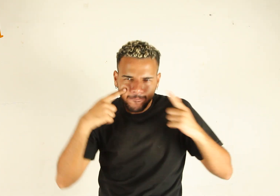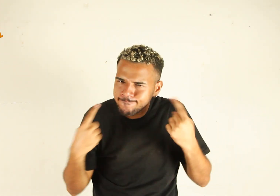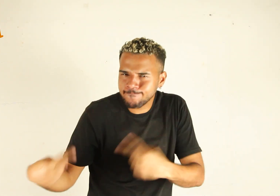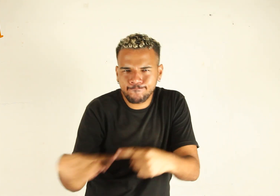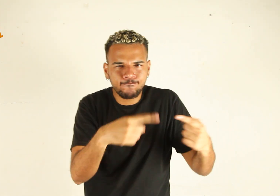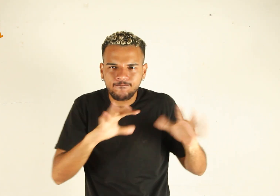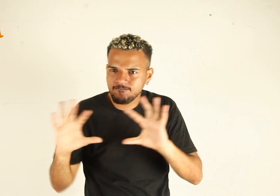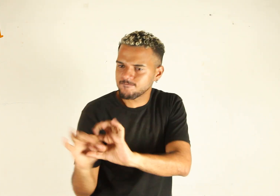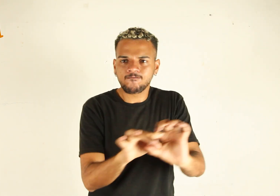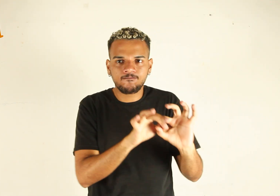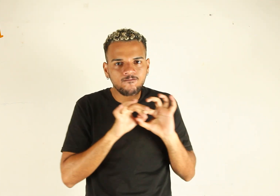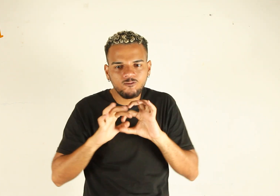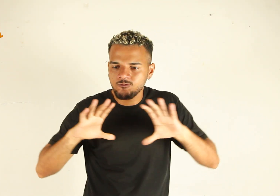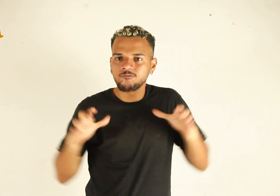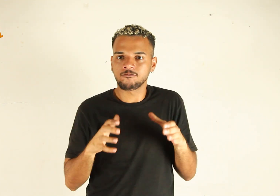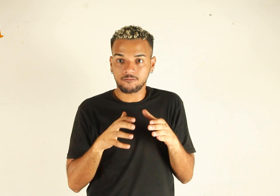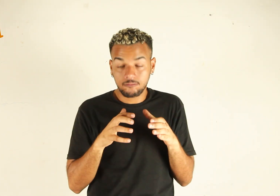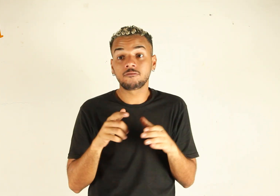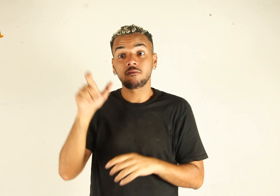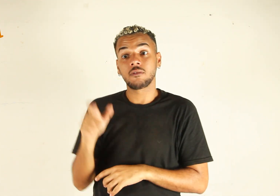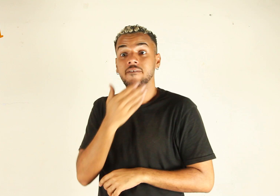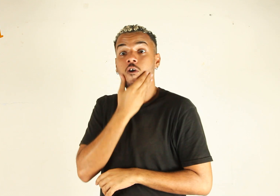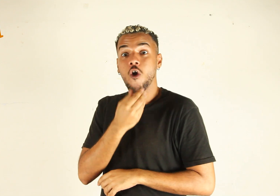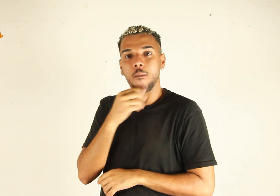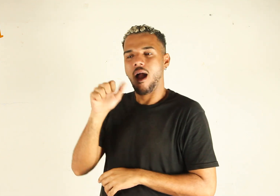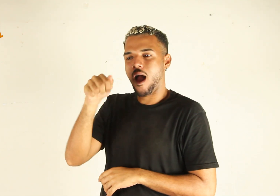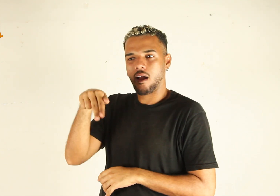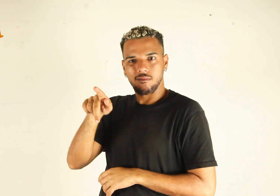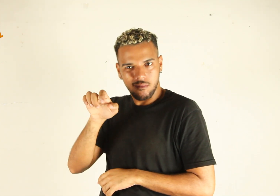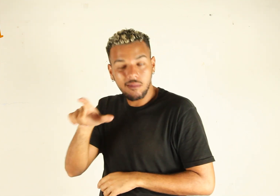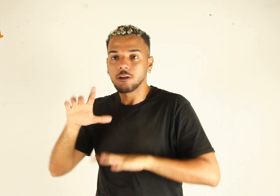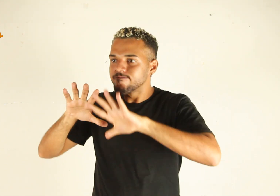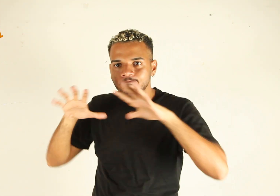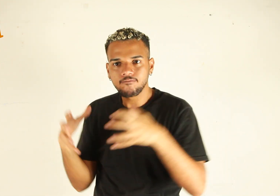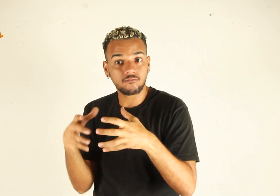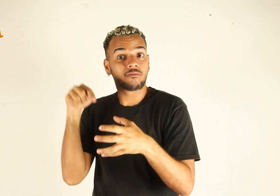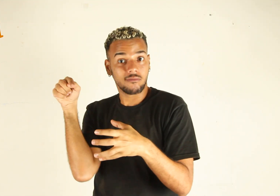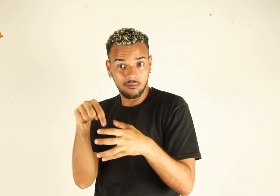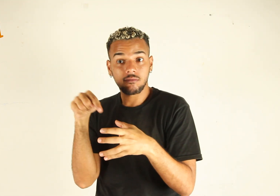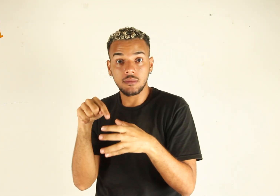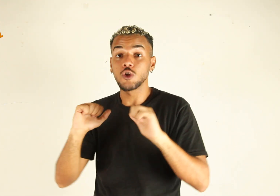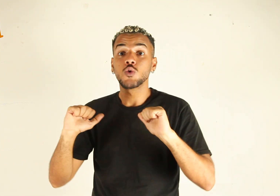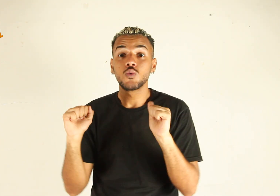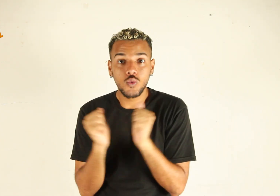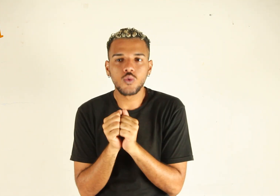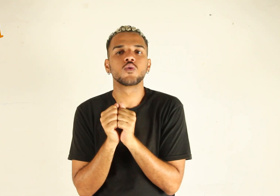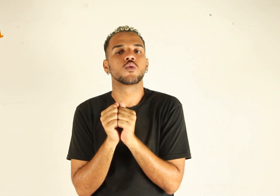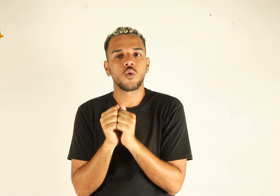Fugindo da perseguição lusitana, Ginga e Jaga Casa percorreram boa parte do território do Nodongo. Em